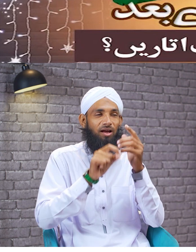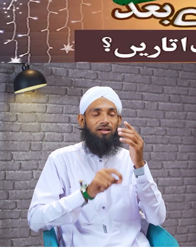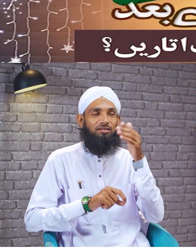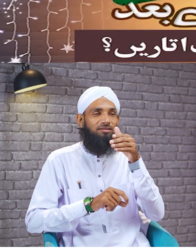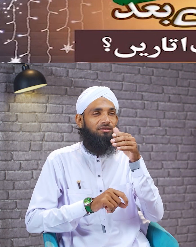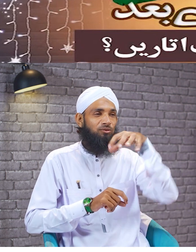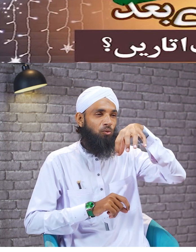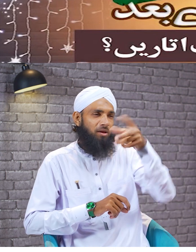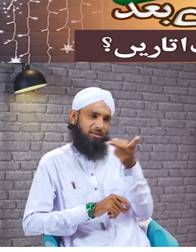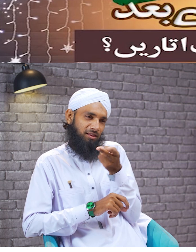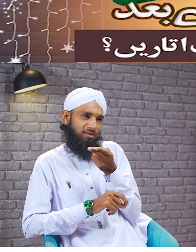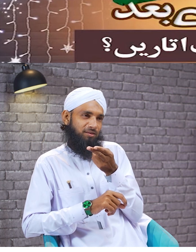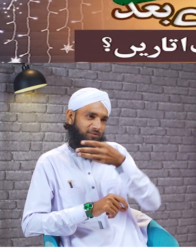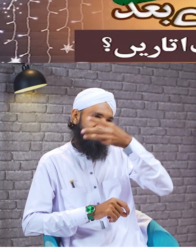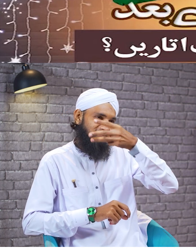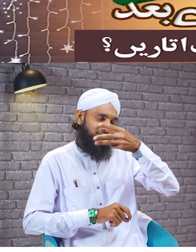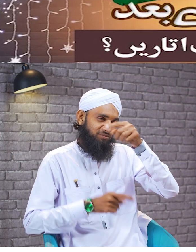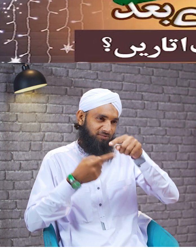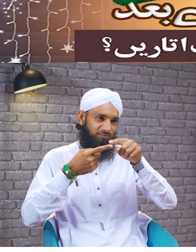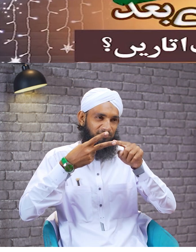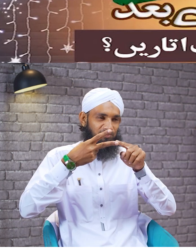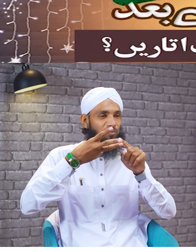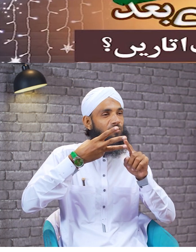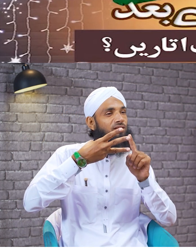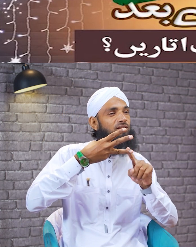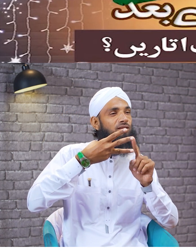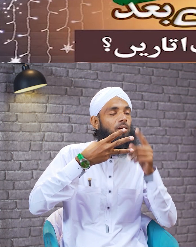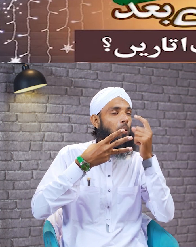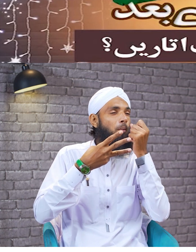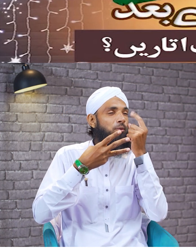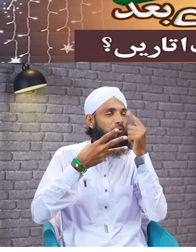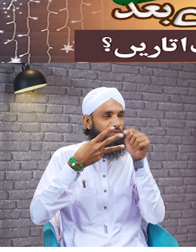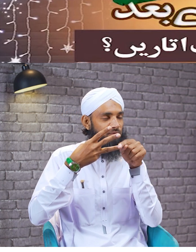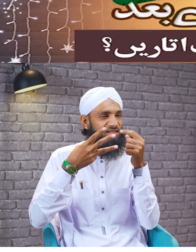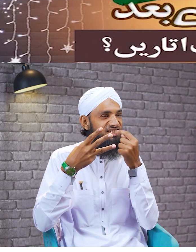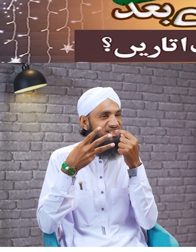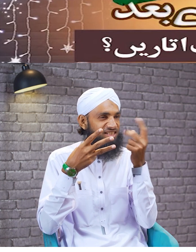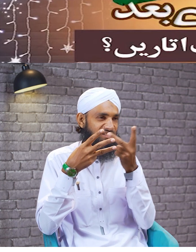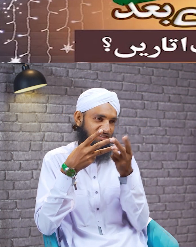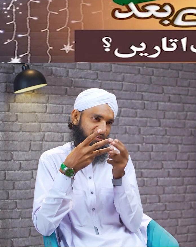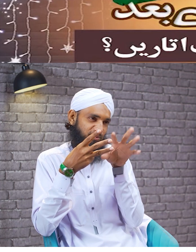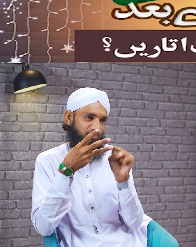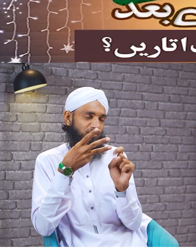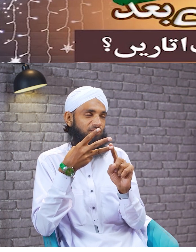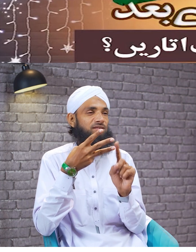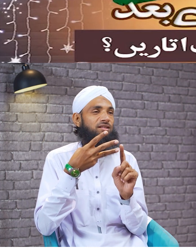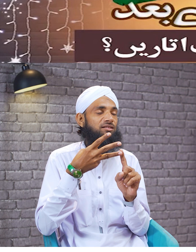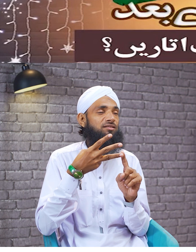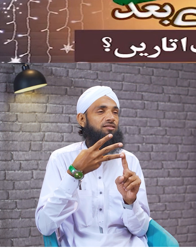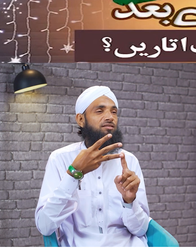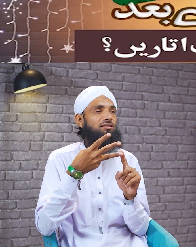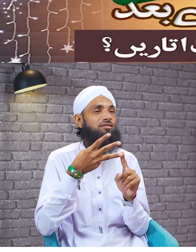इसमें कुछ नक्श बने हुए हैं, तो ये सरकार गौसे आजम के गुम्बद शरीफ की हूबहू नकल है। और ये तीसरा